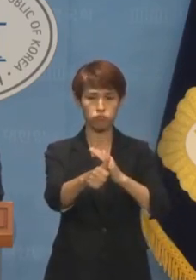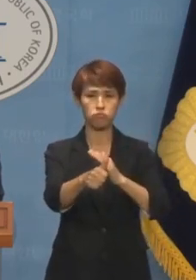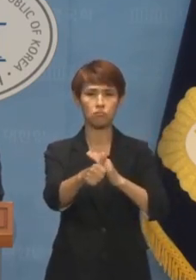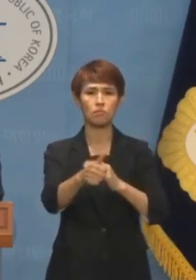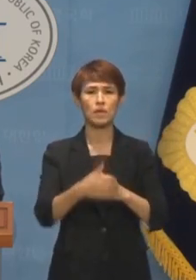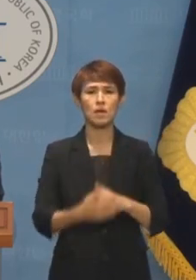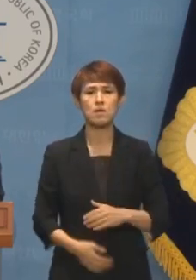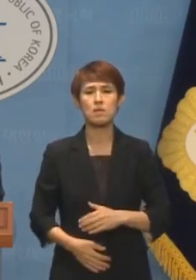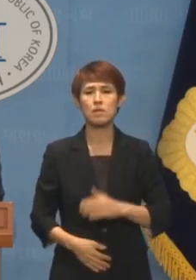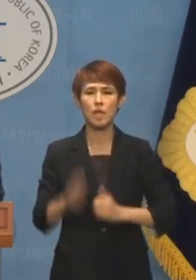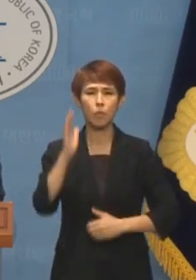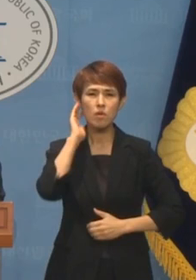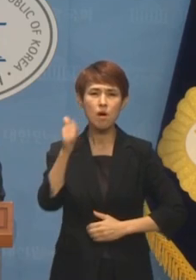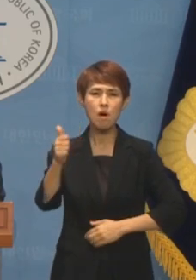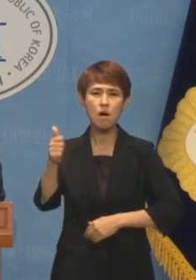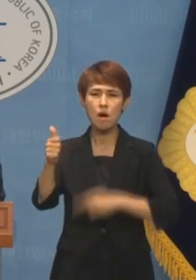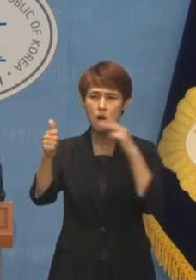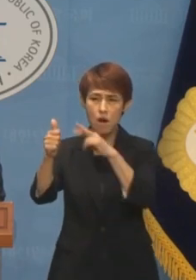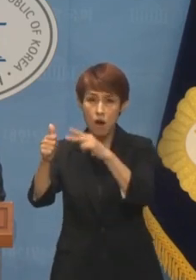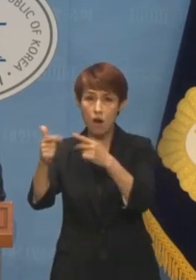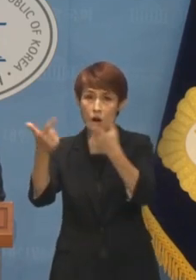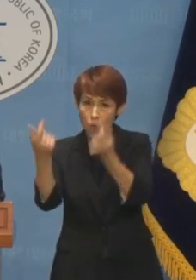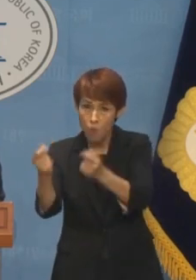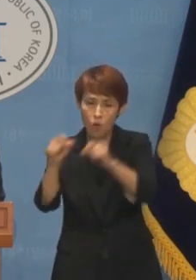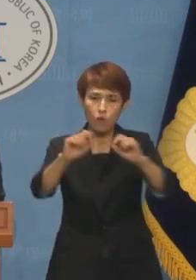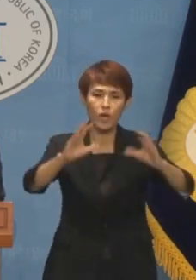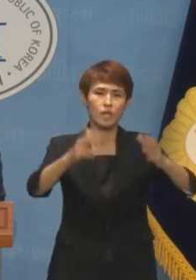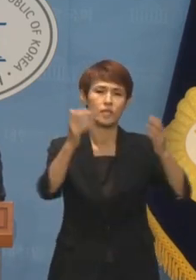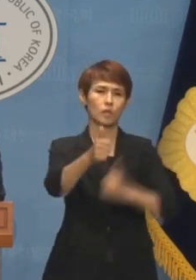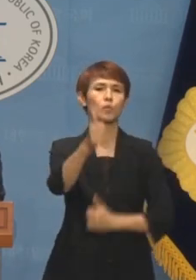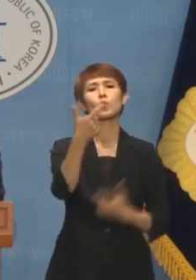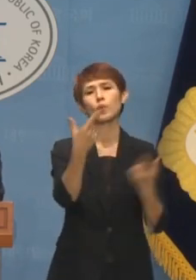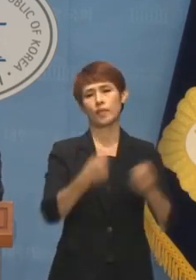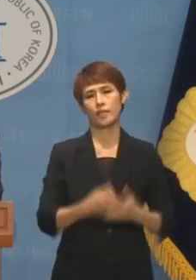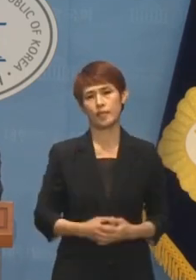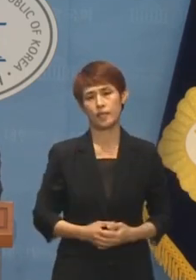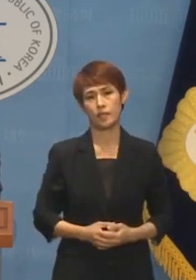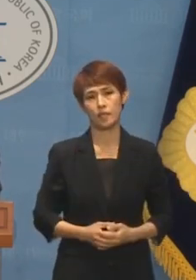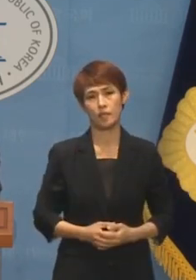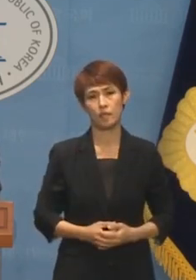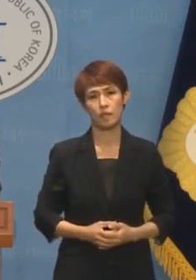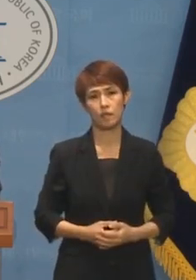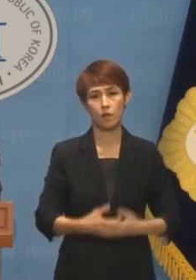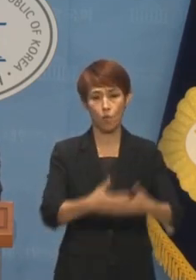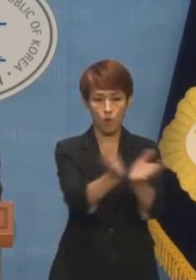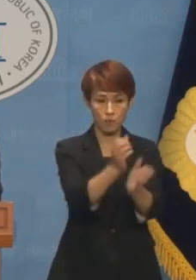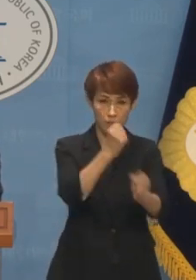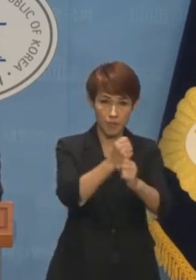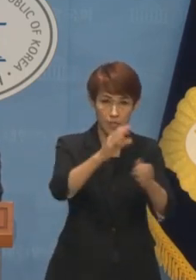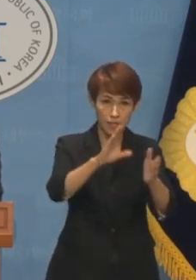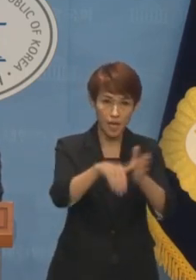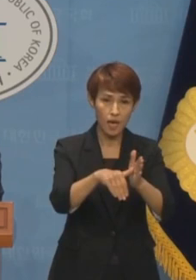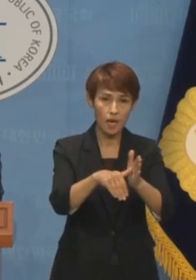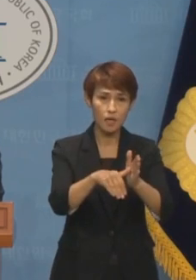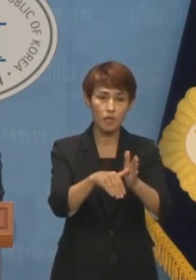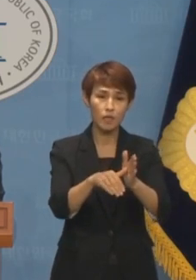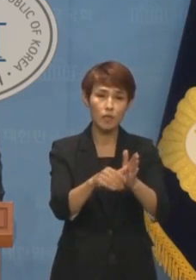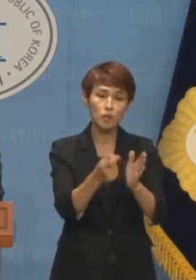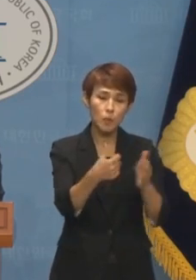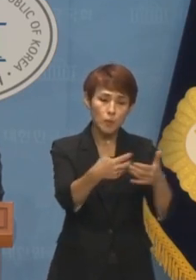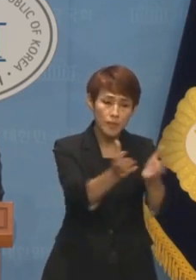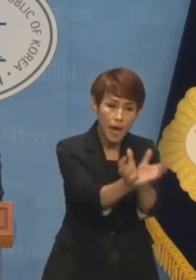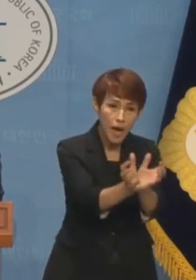대한 비판 논점과 크게 다르지 않기 때문입니다. 특히 원내 구성에 있어 소수 정당 의원들의 소신